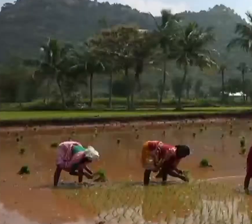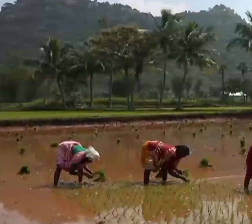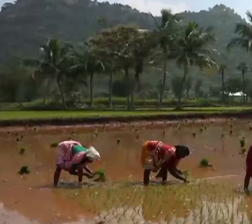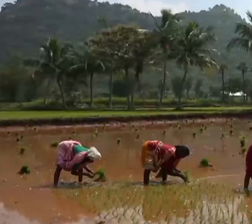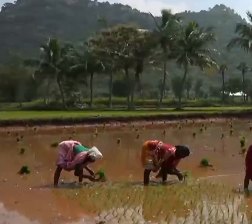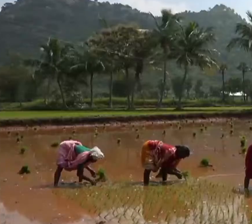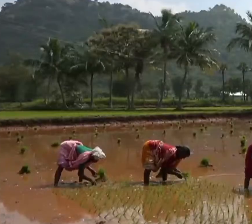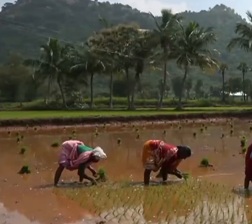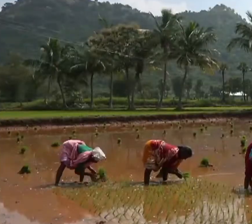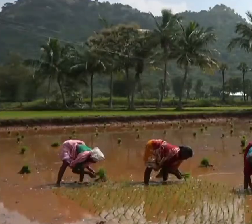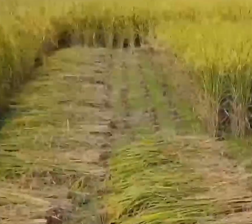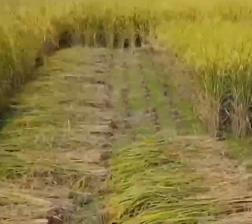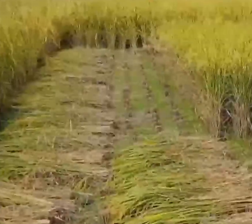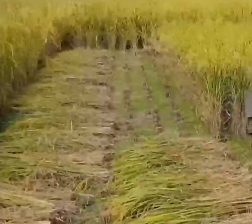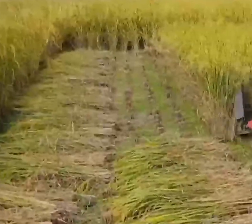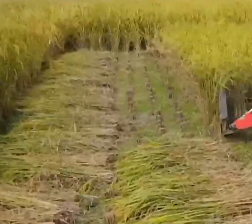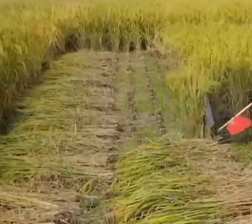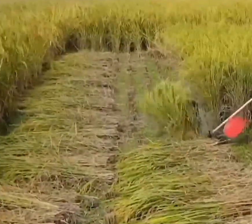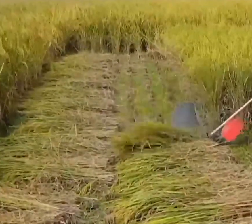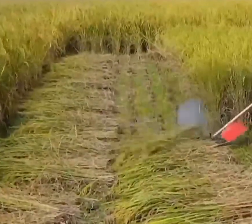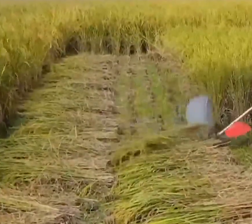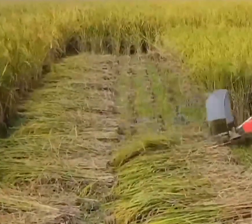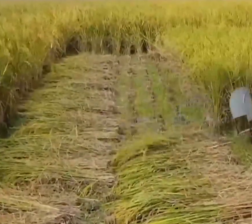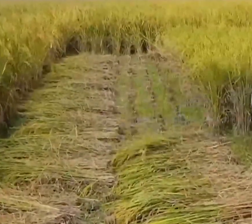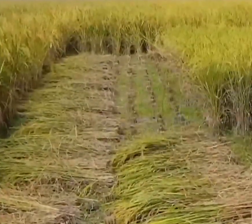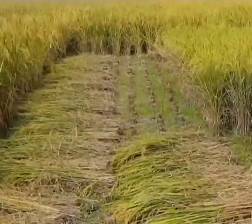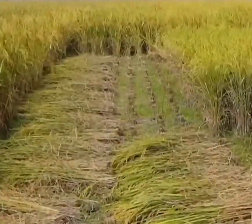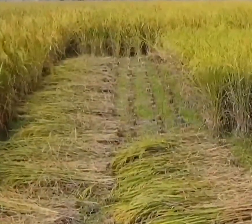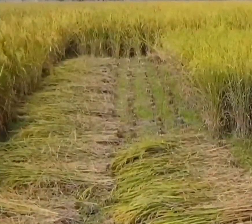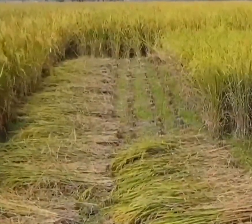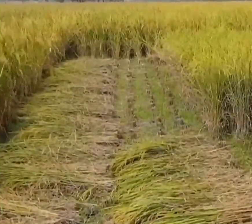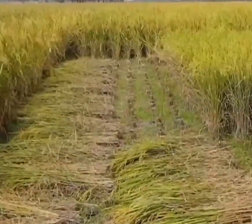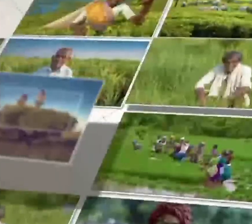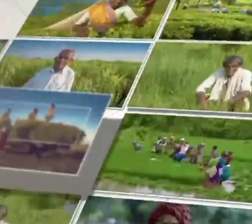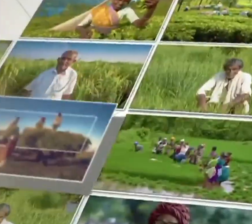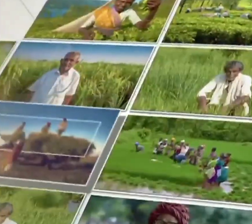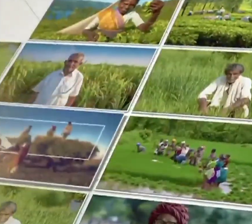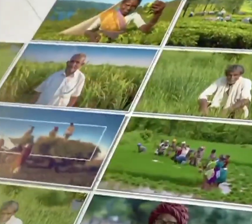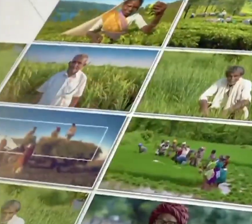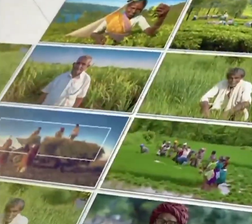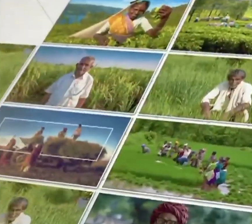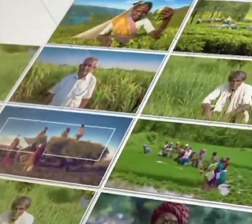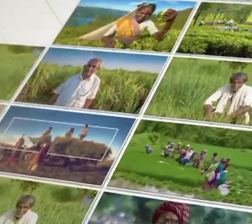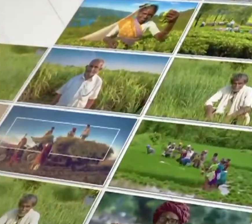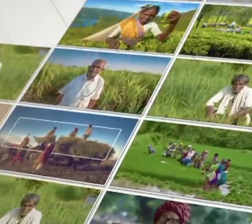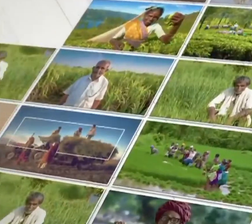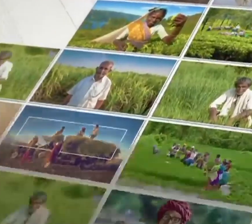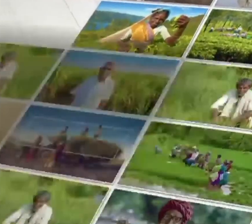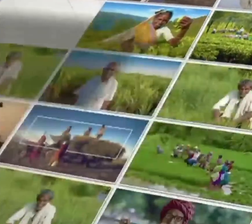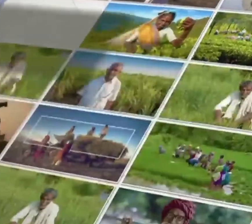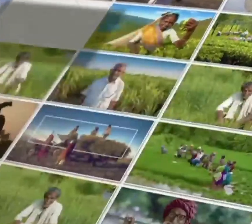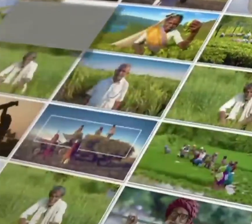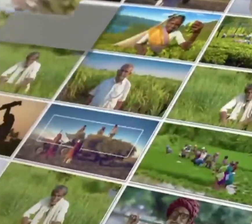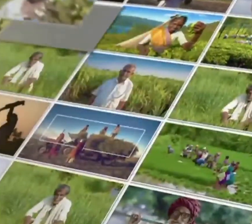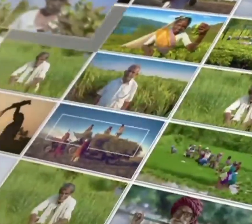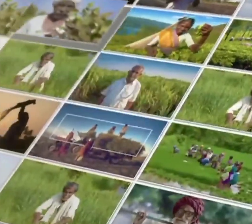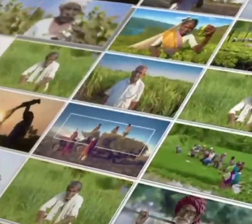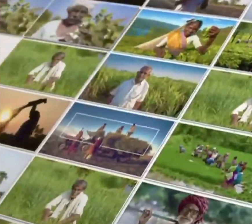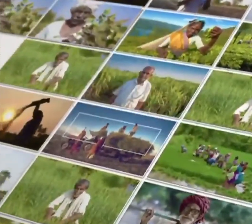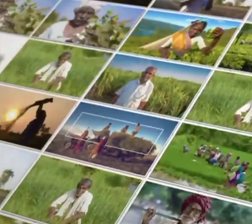इसके अलावा ये भी अनुमान लगाया गया है कि कृषि उद्योग लगभग 21.5 लाख लोगों को रोजगार देता